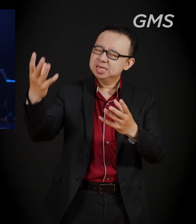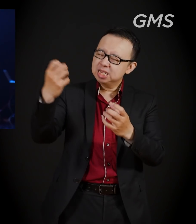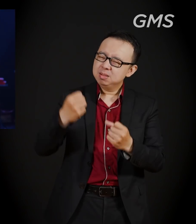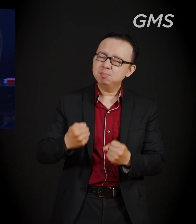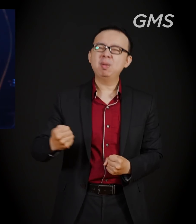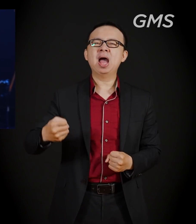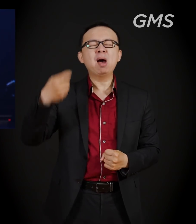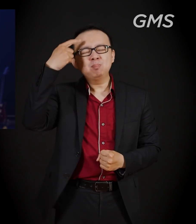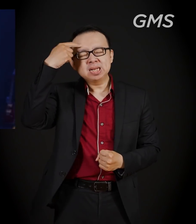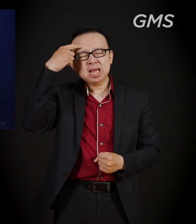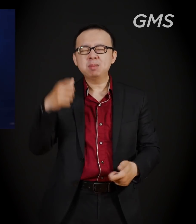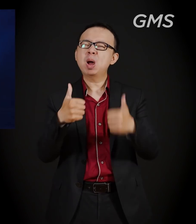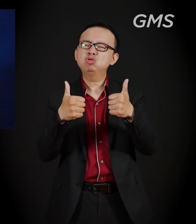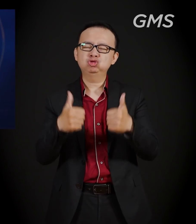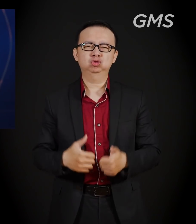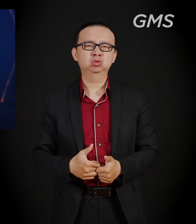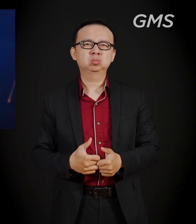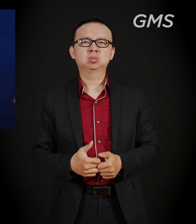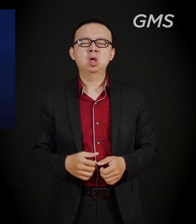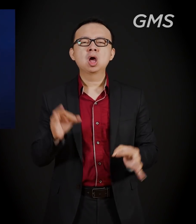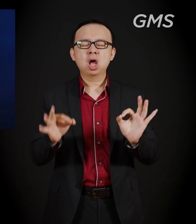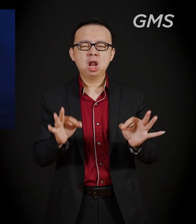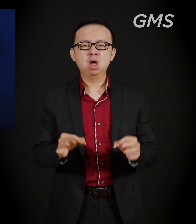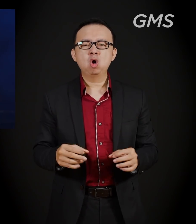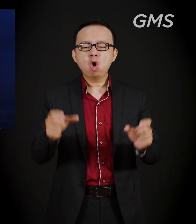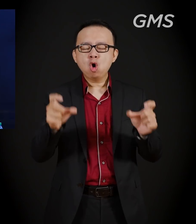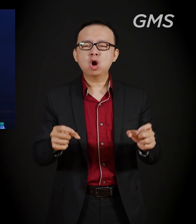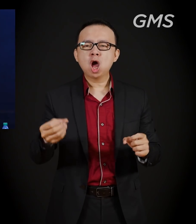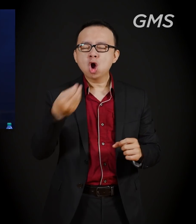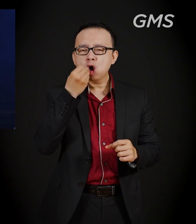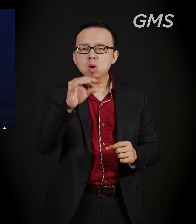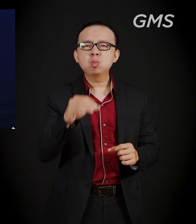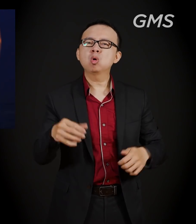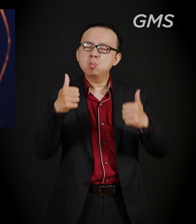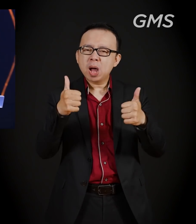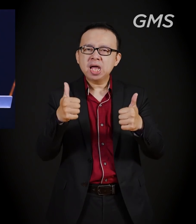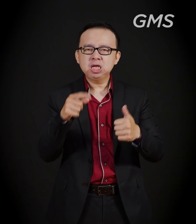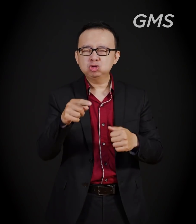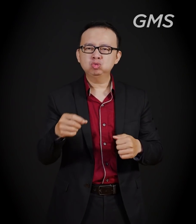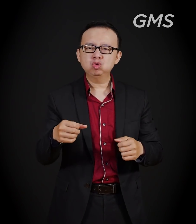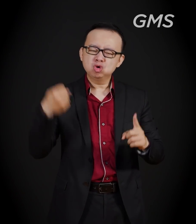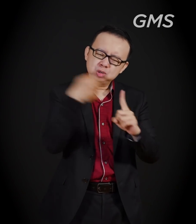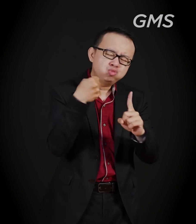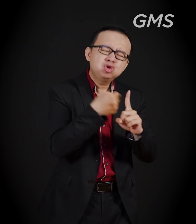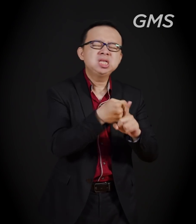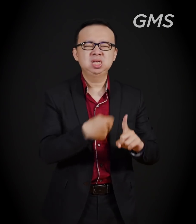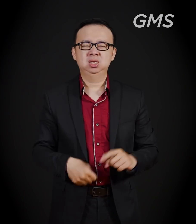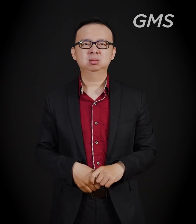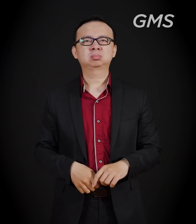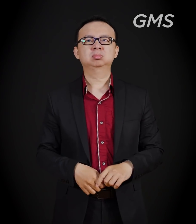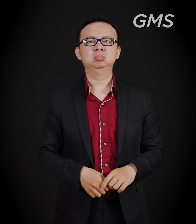Orang kalau hari ini memberitakan kebenaran yang murni diserang. Karena sudah kasih dalam